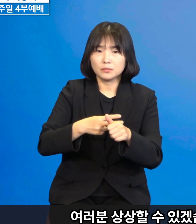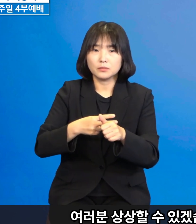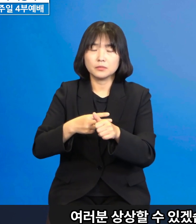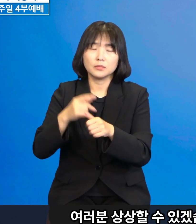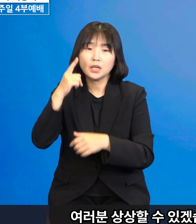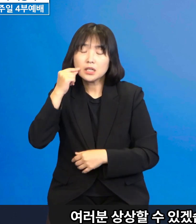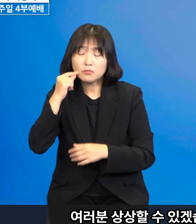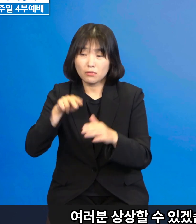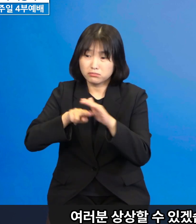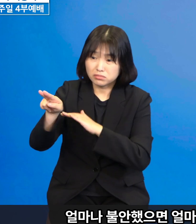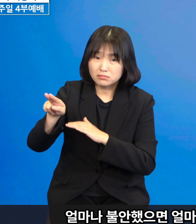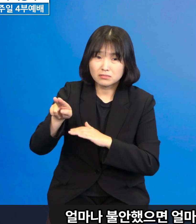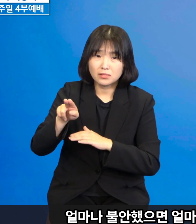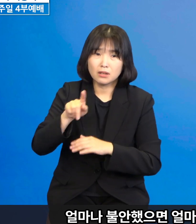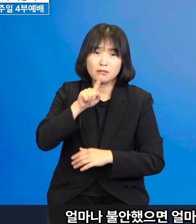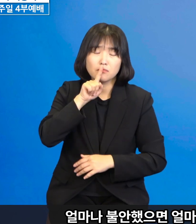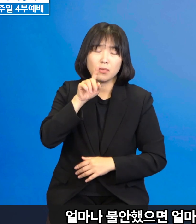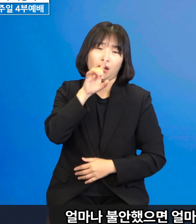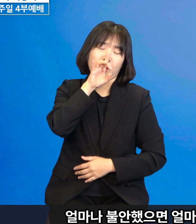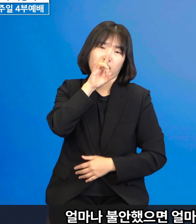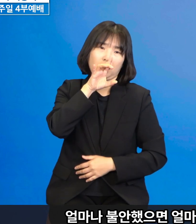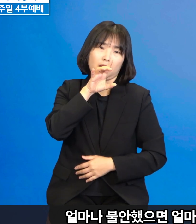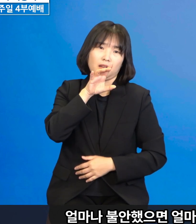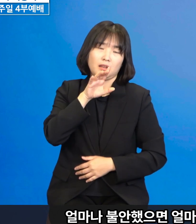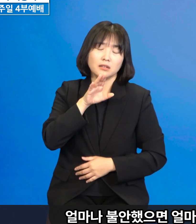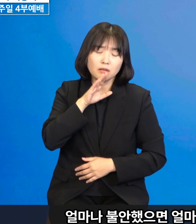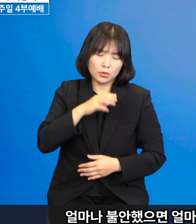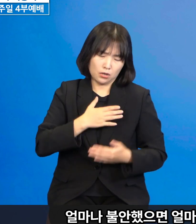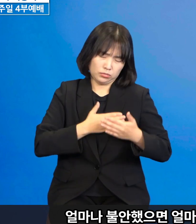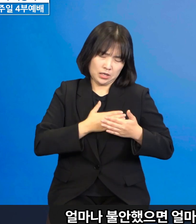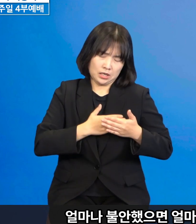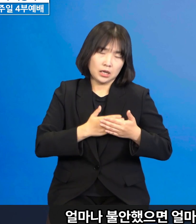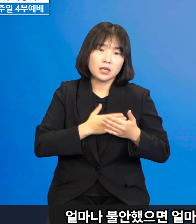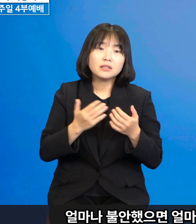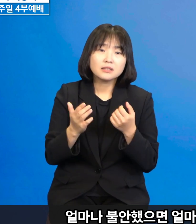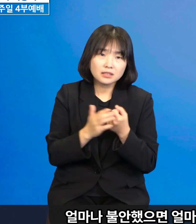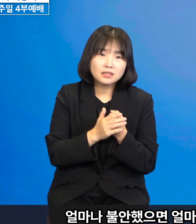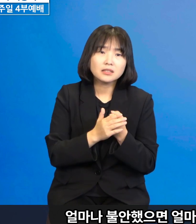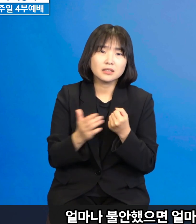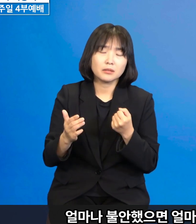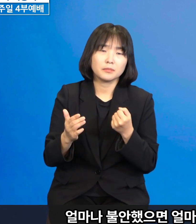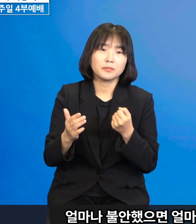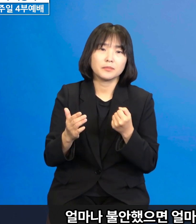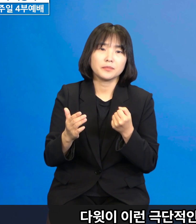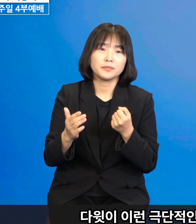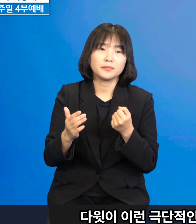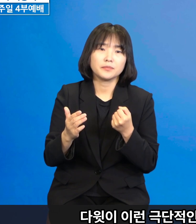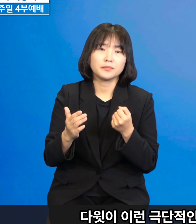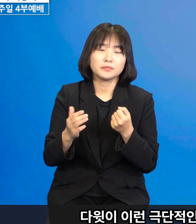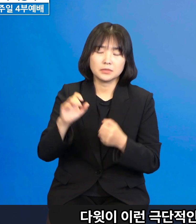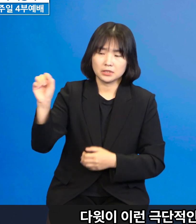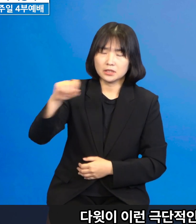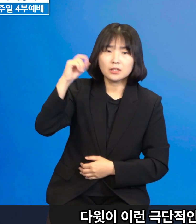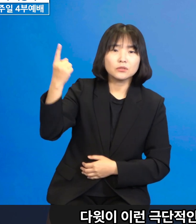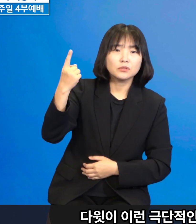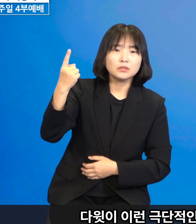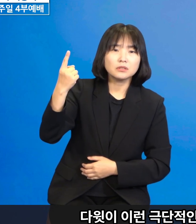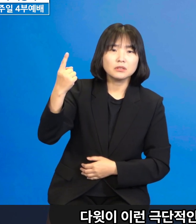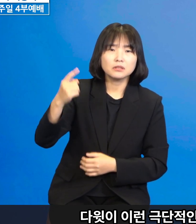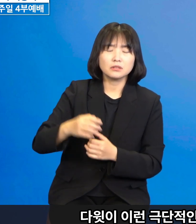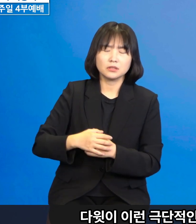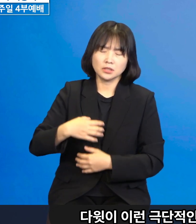것인데 얼마나 불안했으면, 얼마나 사울이 숨통을 조여왔으면 다윗이 이런